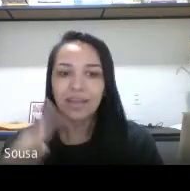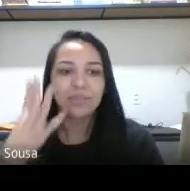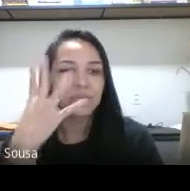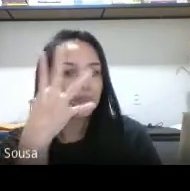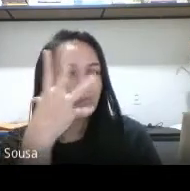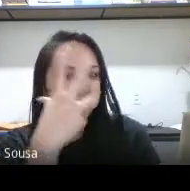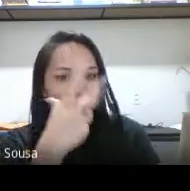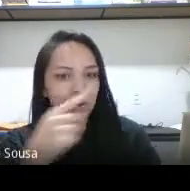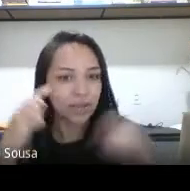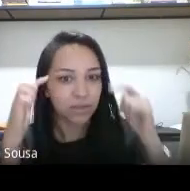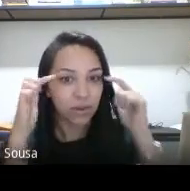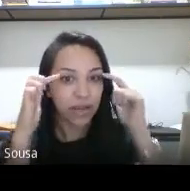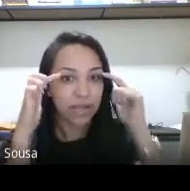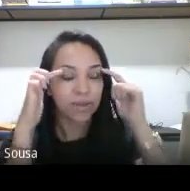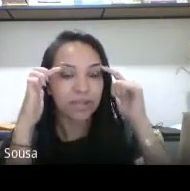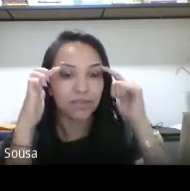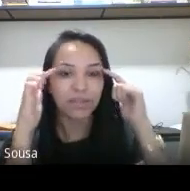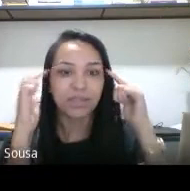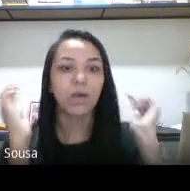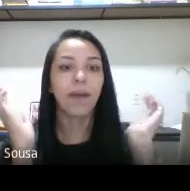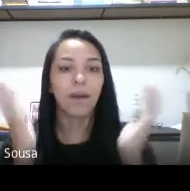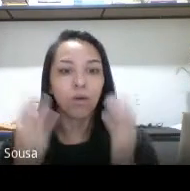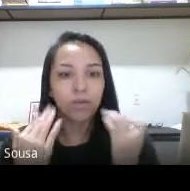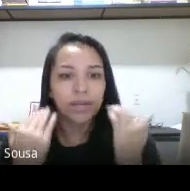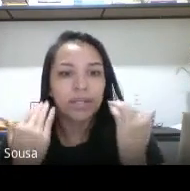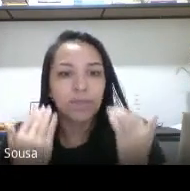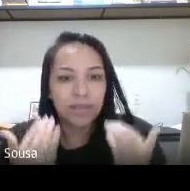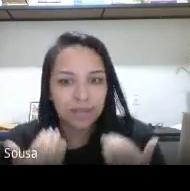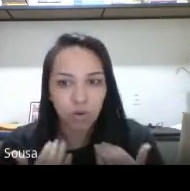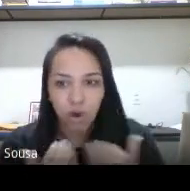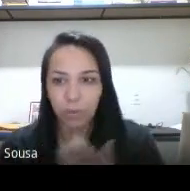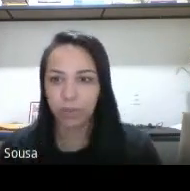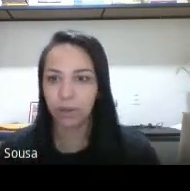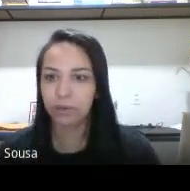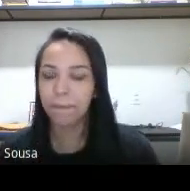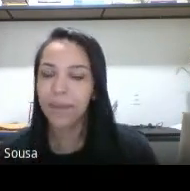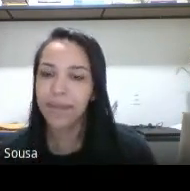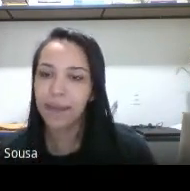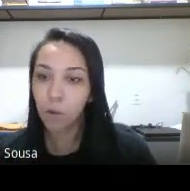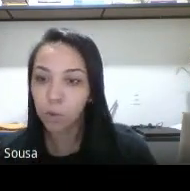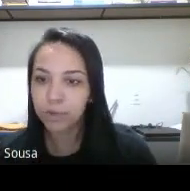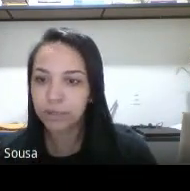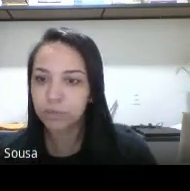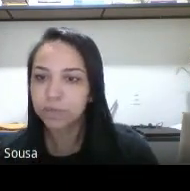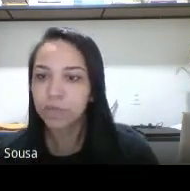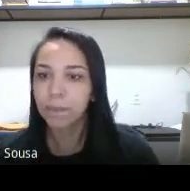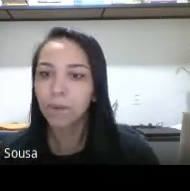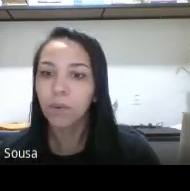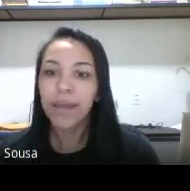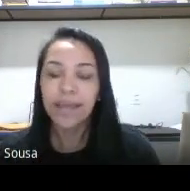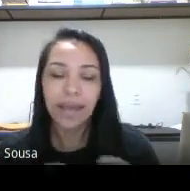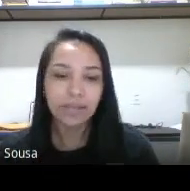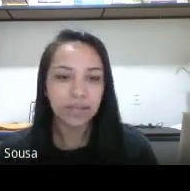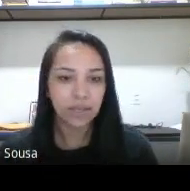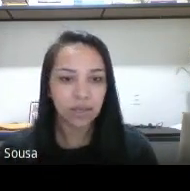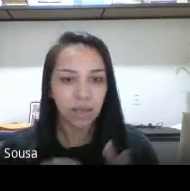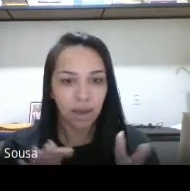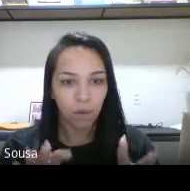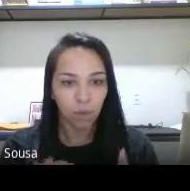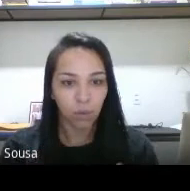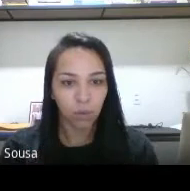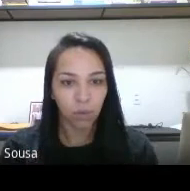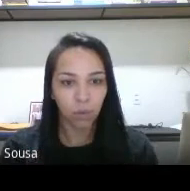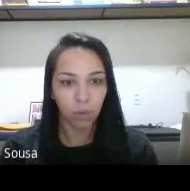né? Olha só, a expressão facial é outra, a expressão corporal também é outra, tá bom? E